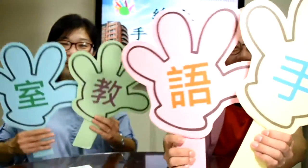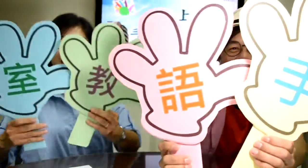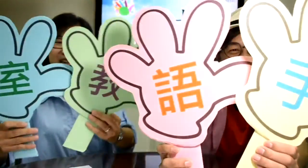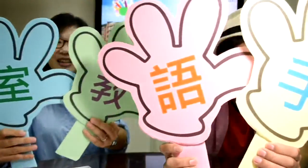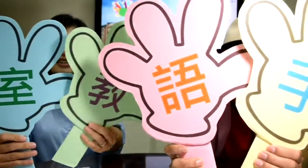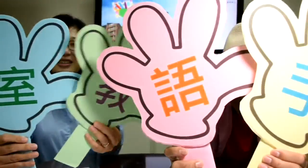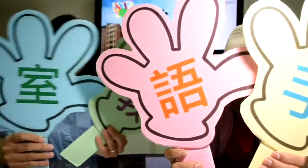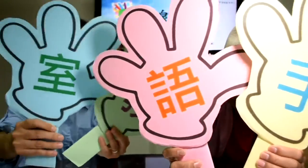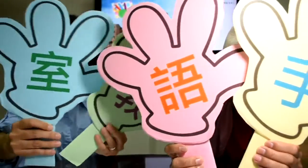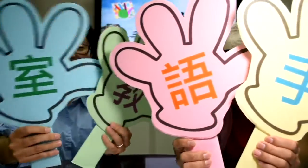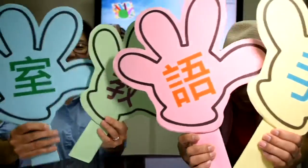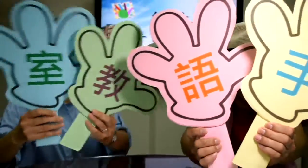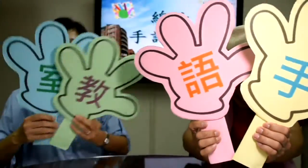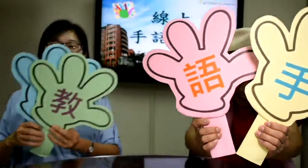嗨，手语教室，